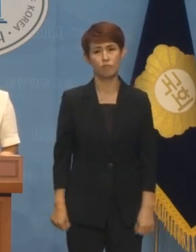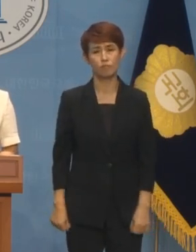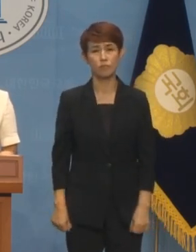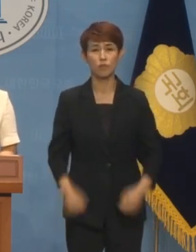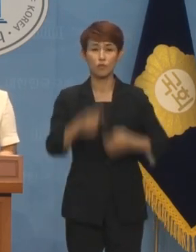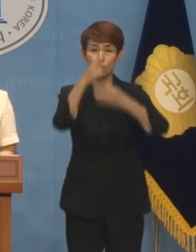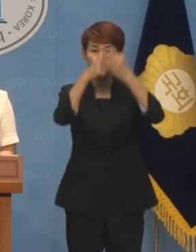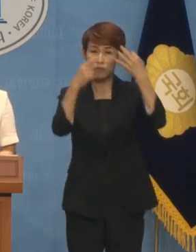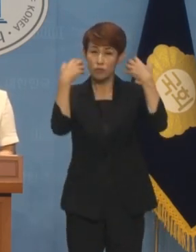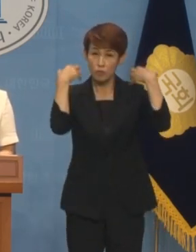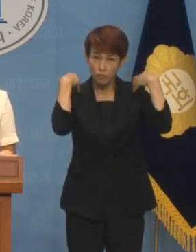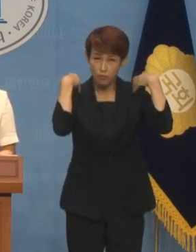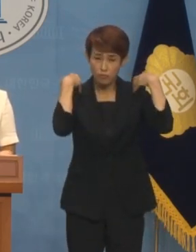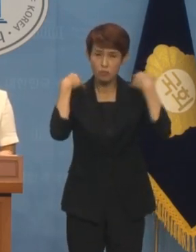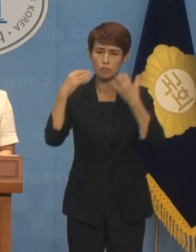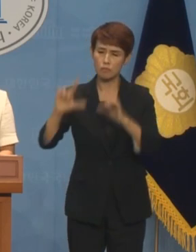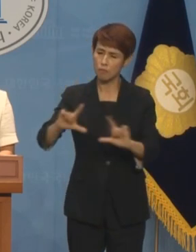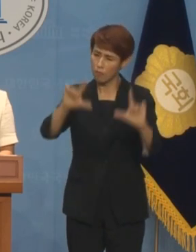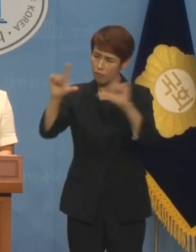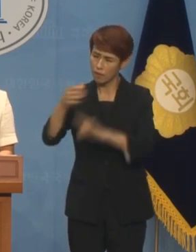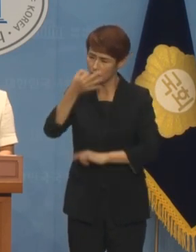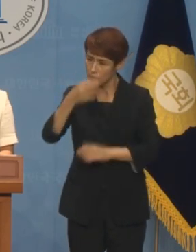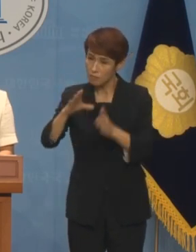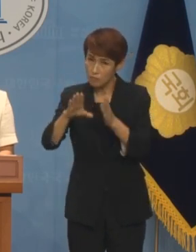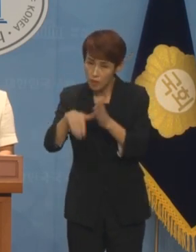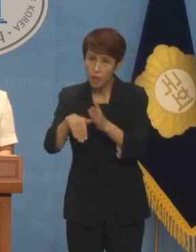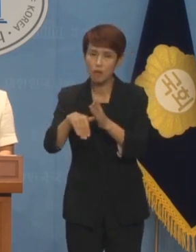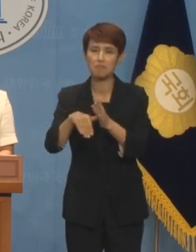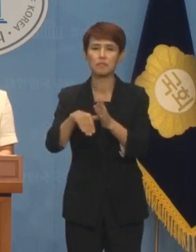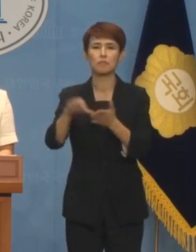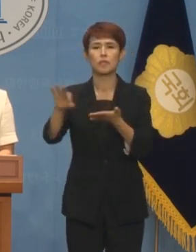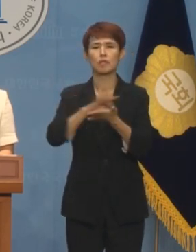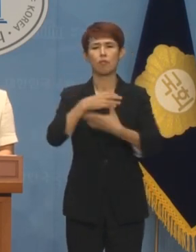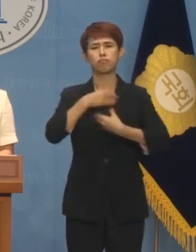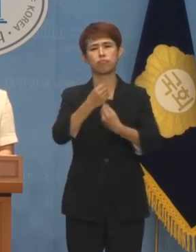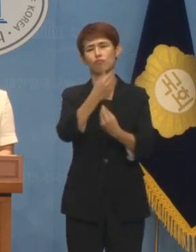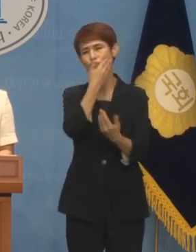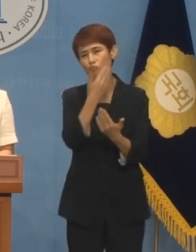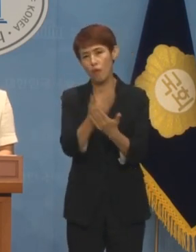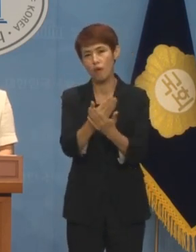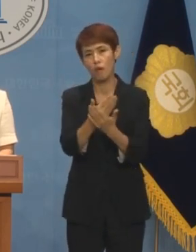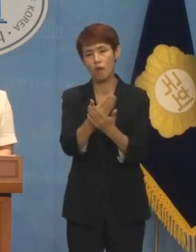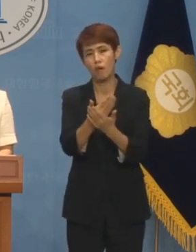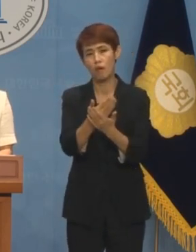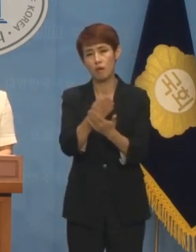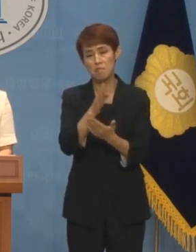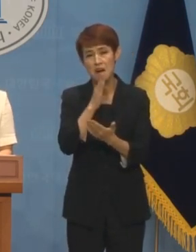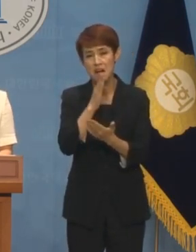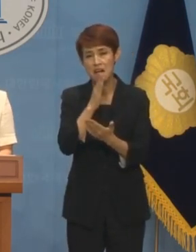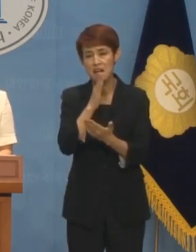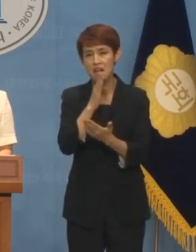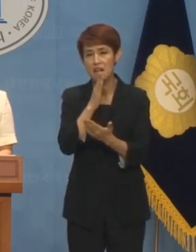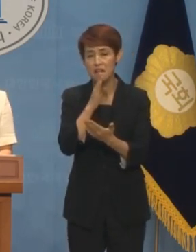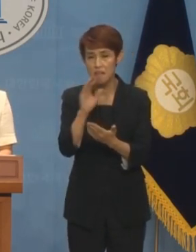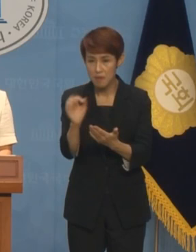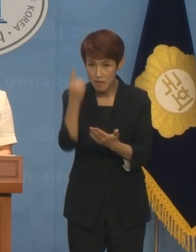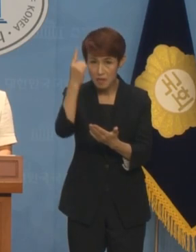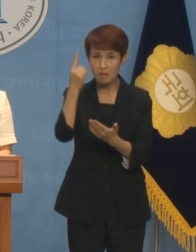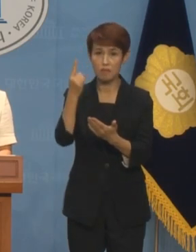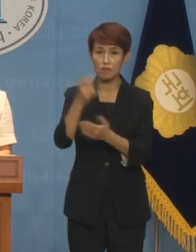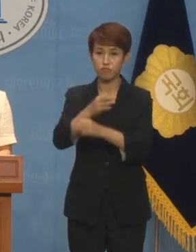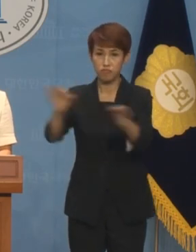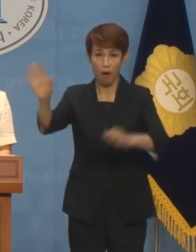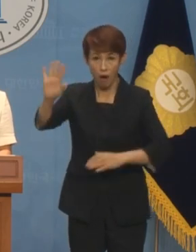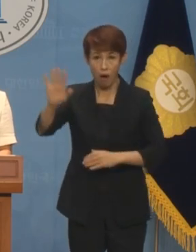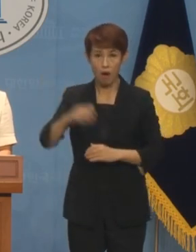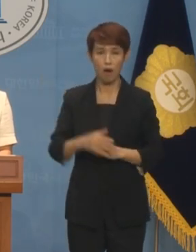윤석열 정부는 민생 위기에도 건전재정 운운하면서 곡간을 걸어 잠가놓곤 실상 작년 관리재정